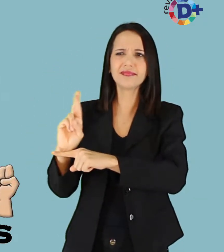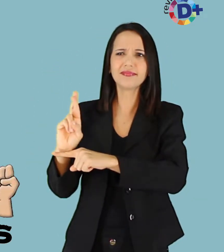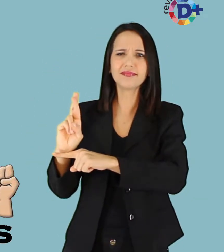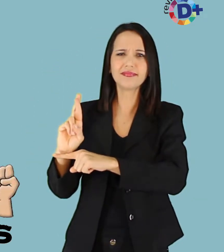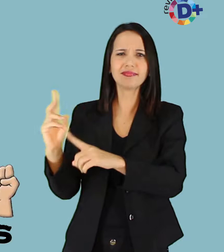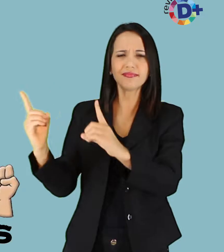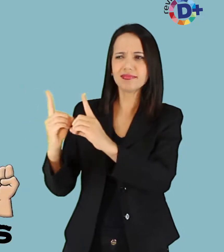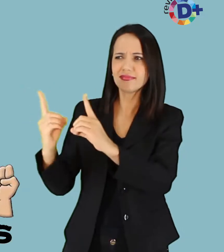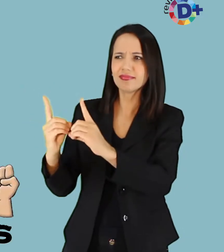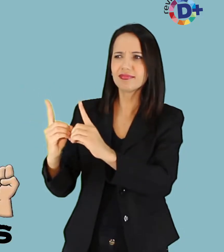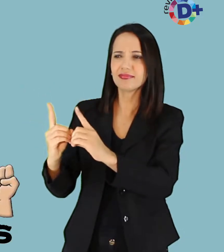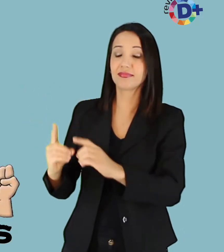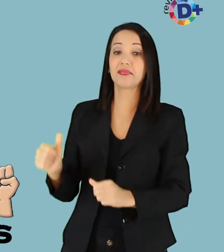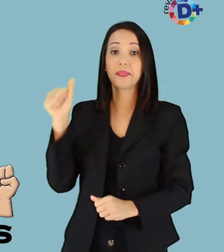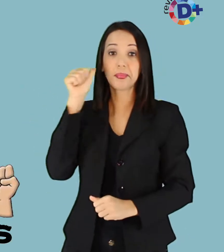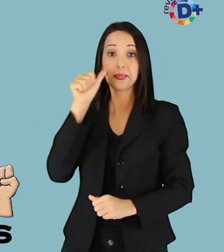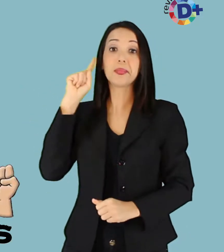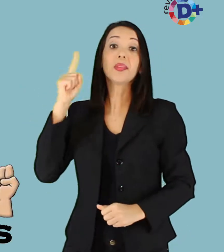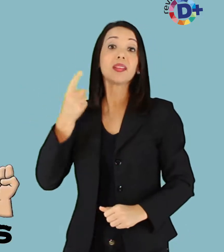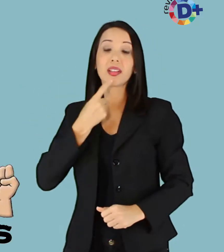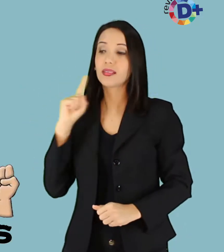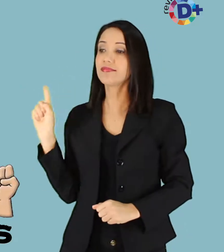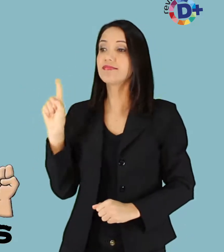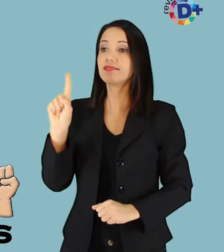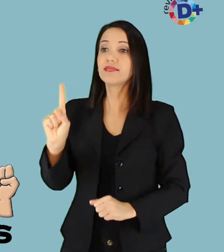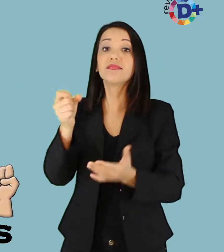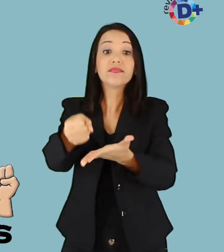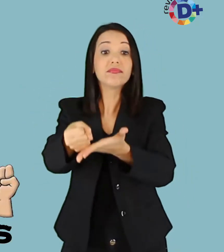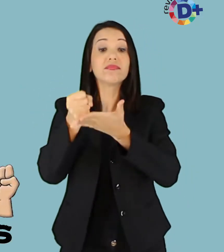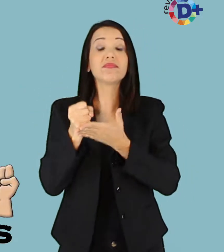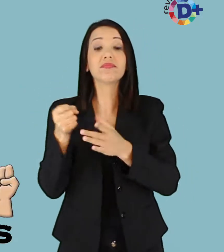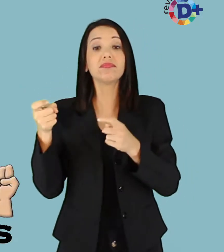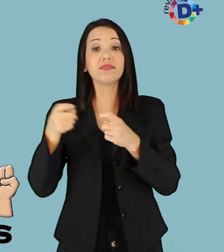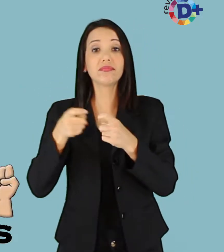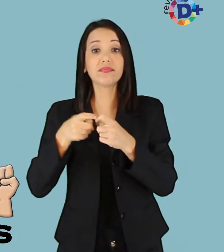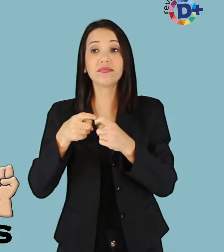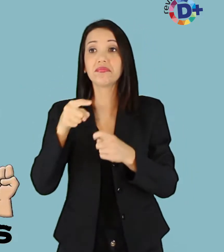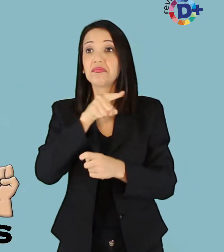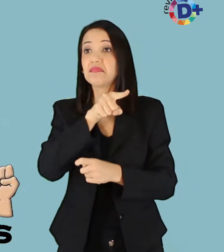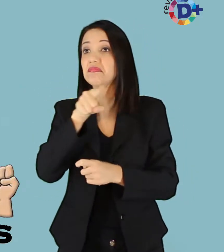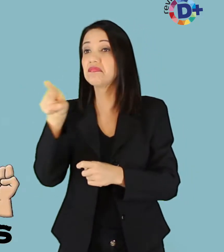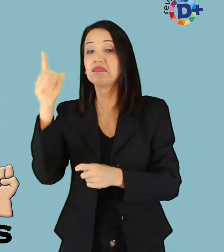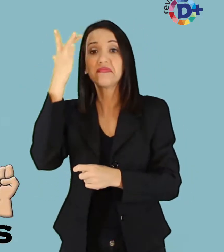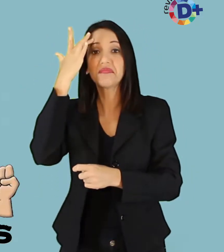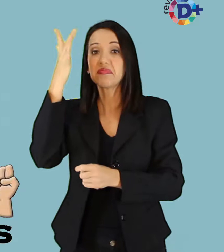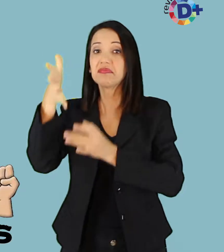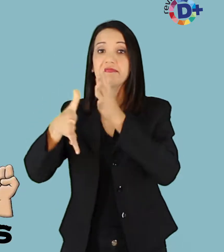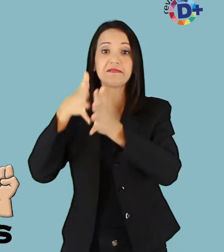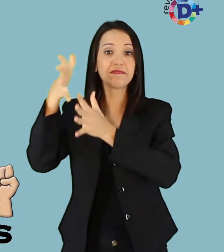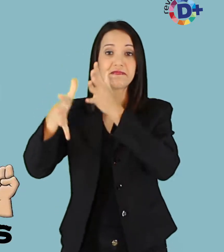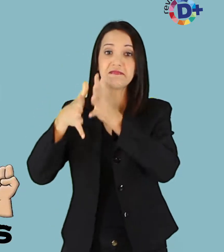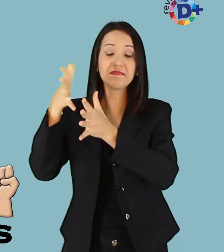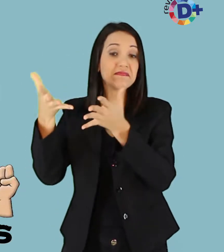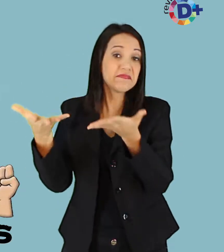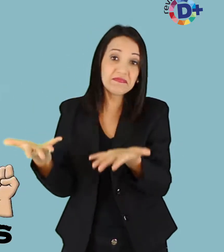acontecia na recepção. Chega uma mulher surda procurando ajuda médica, mas ninguém ali sabia